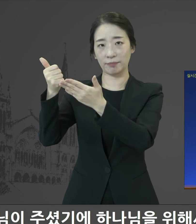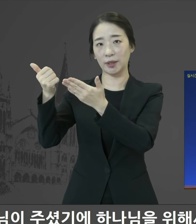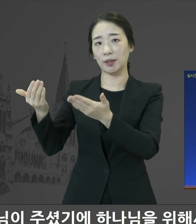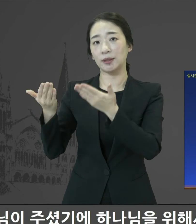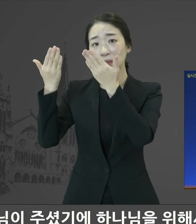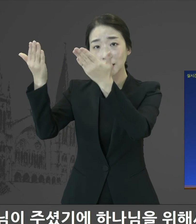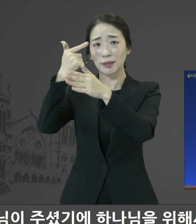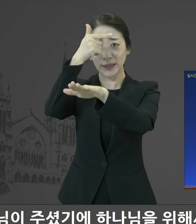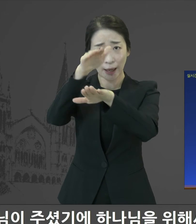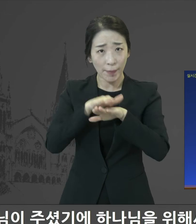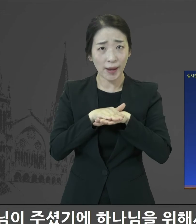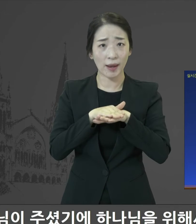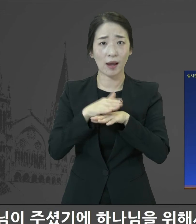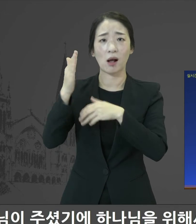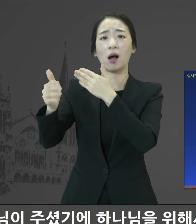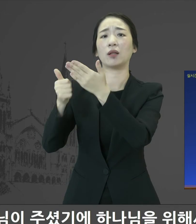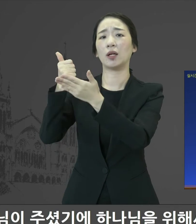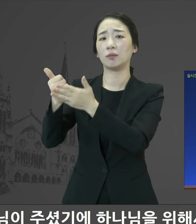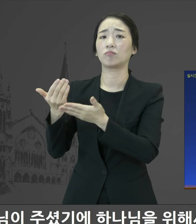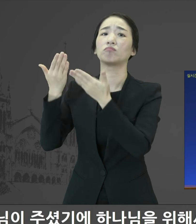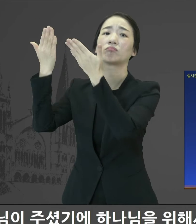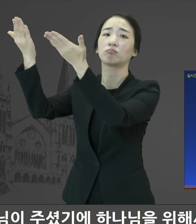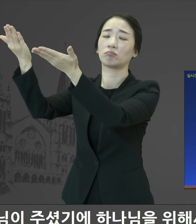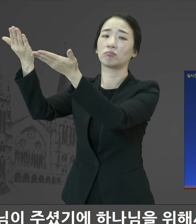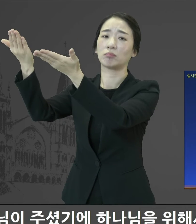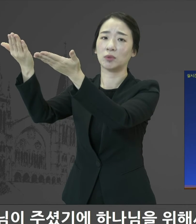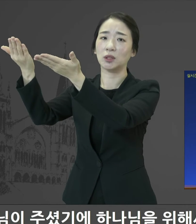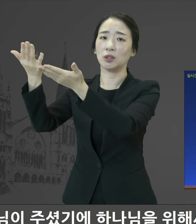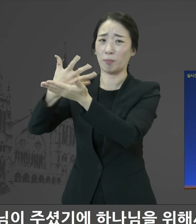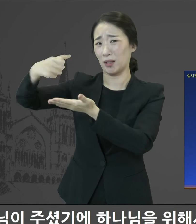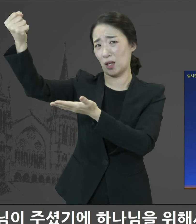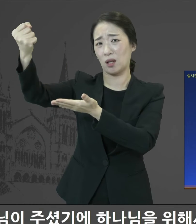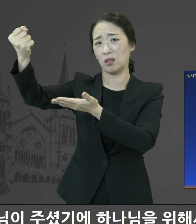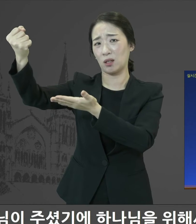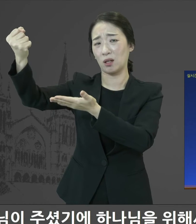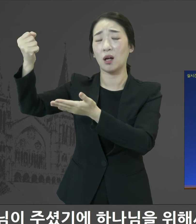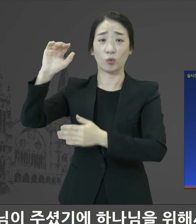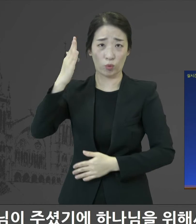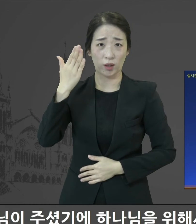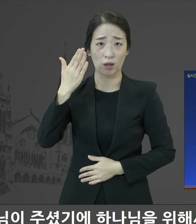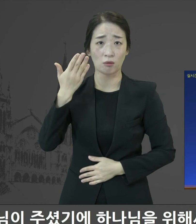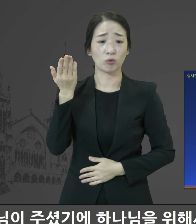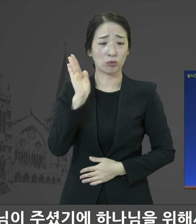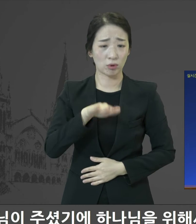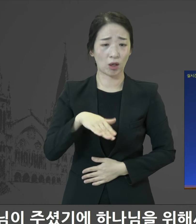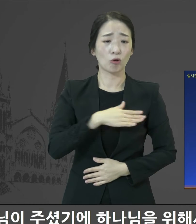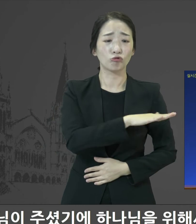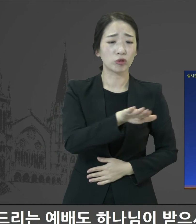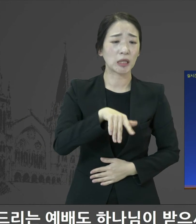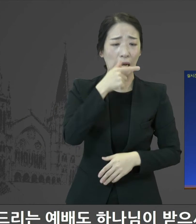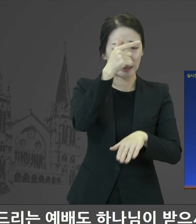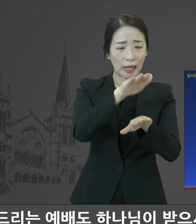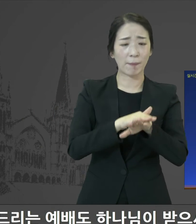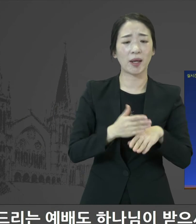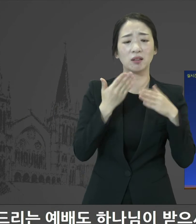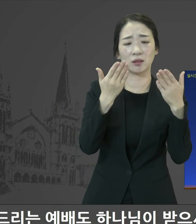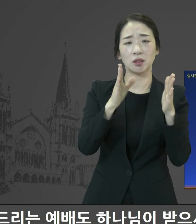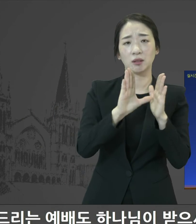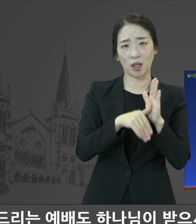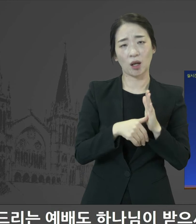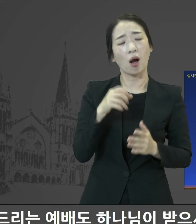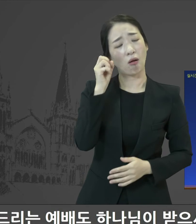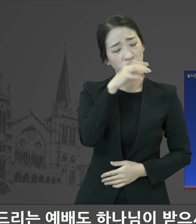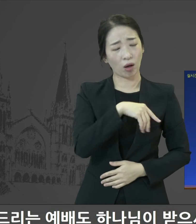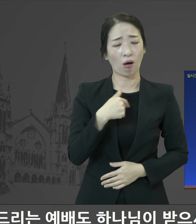받아주시기 위해서 드리는 겁니다. 근데 우리는 때로 안 그러죠. 우린 예배 드릴 때 내가 가서 예배 드리면